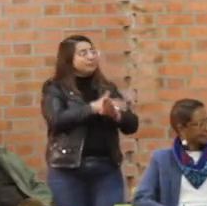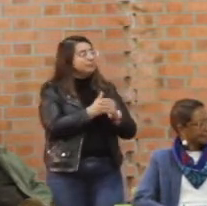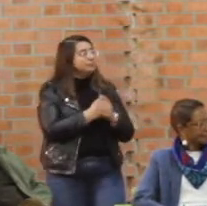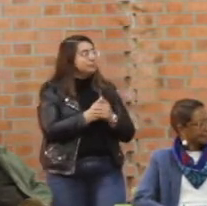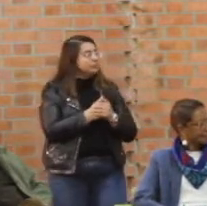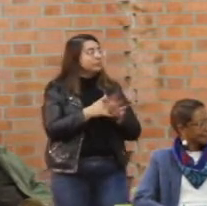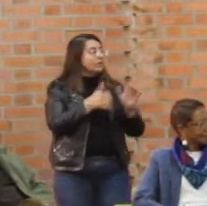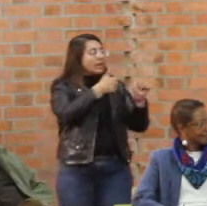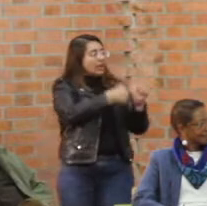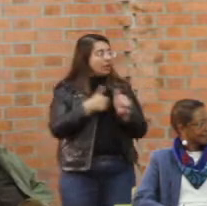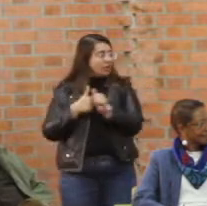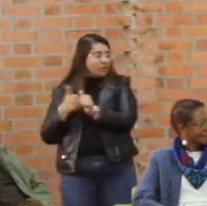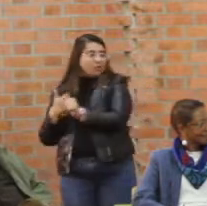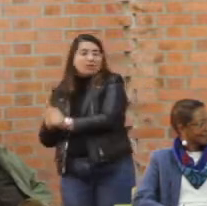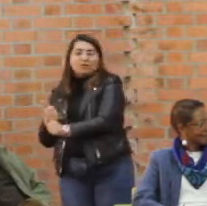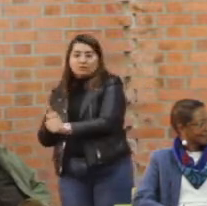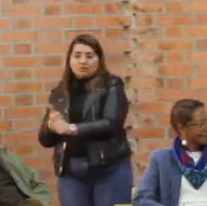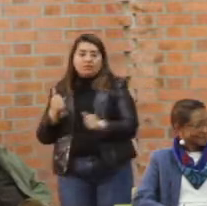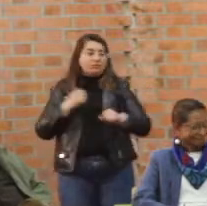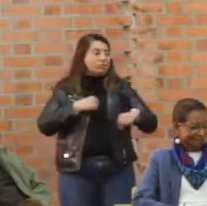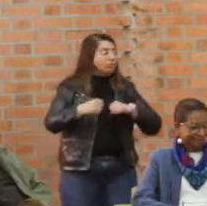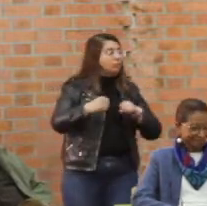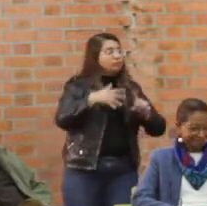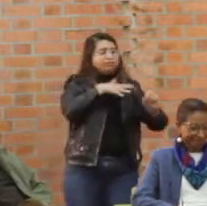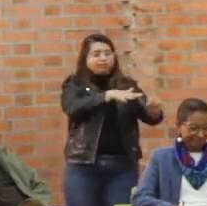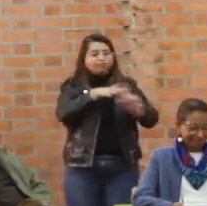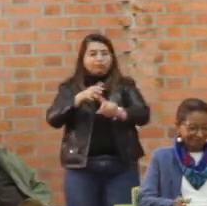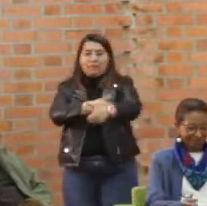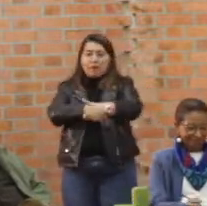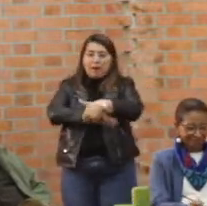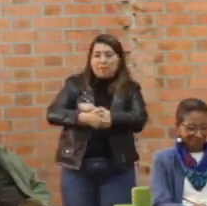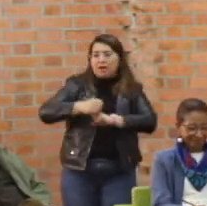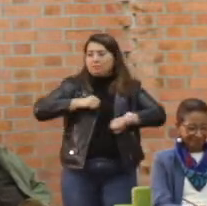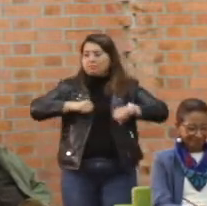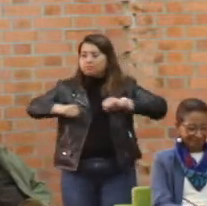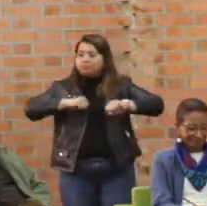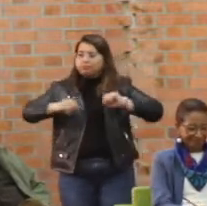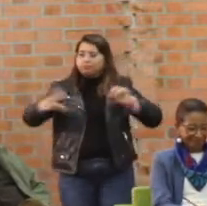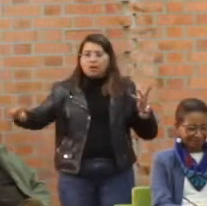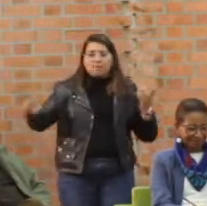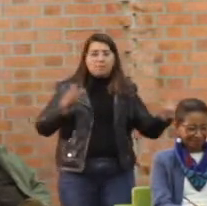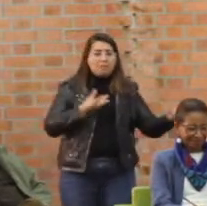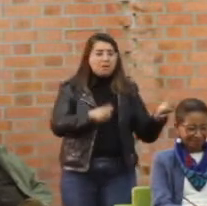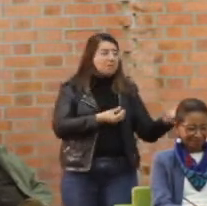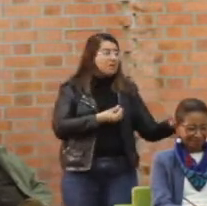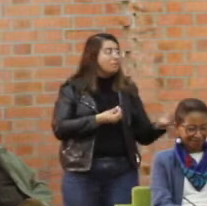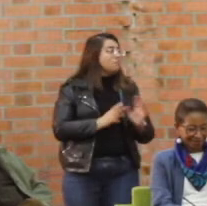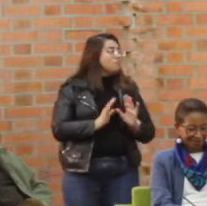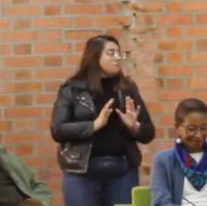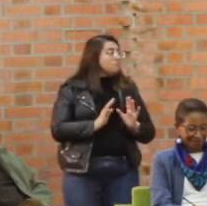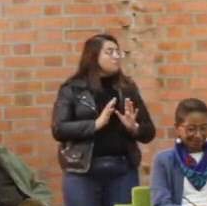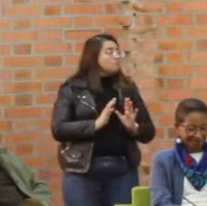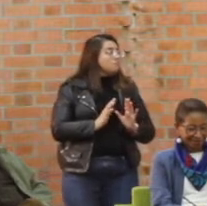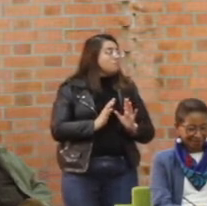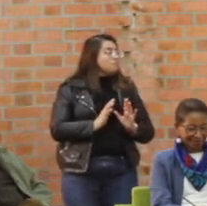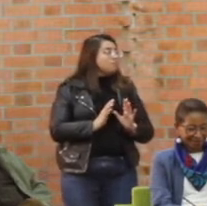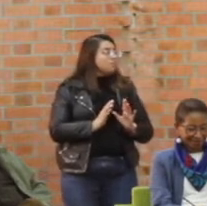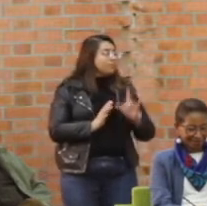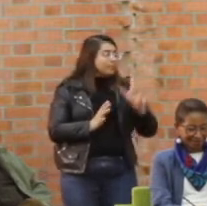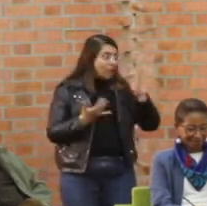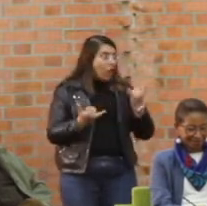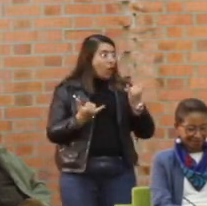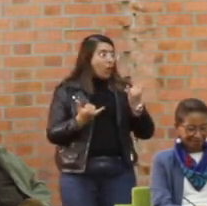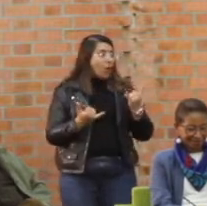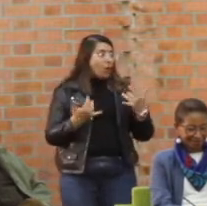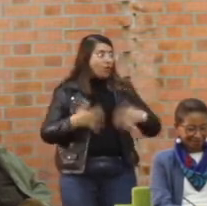cada uno hace un poco de activismo desde los lugares donde estamos y efectivamente creo que hoy ese premio